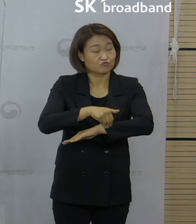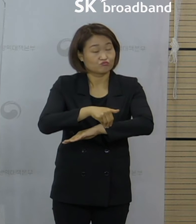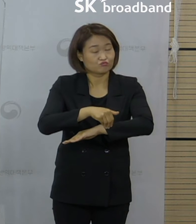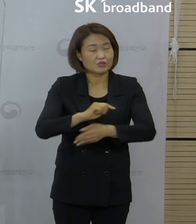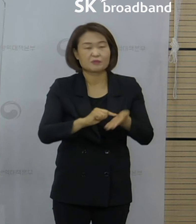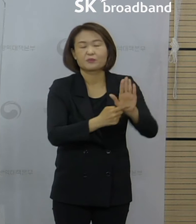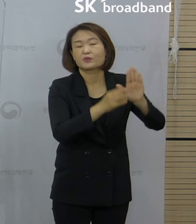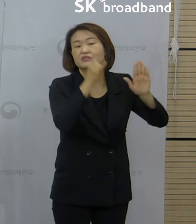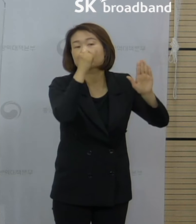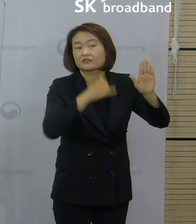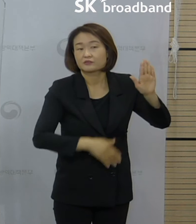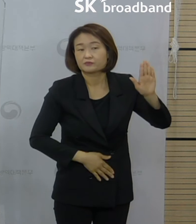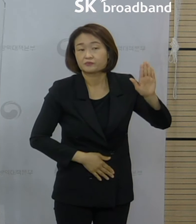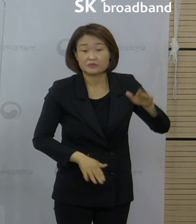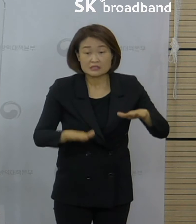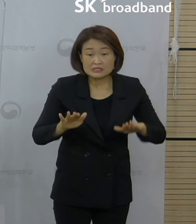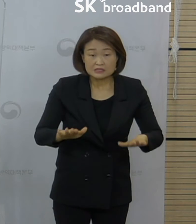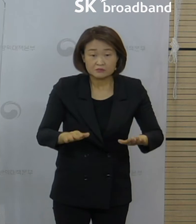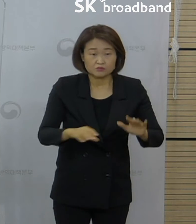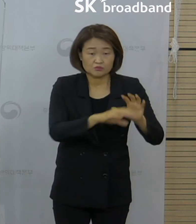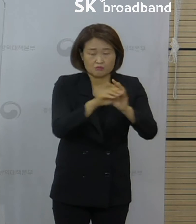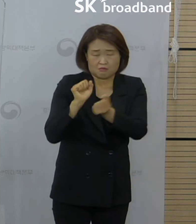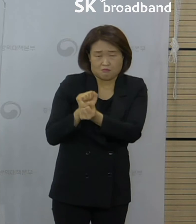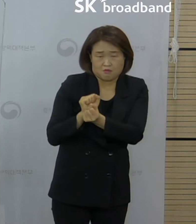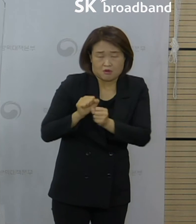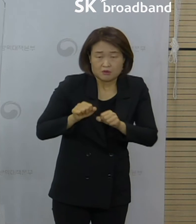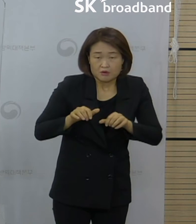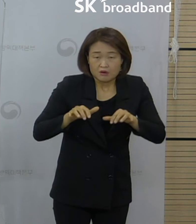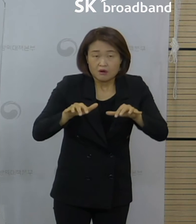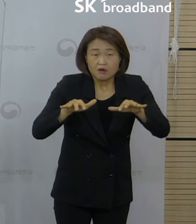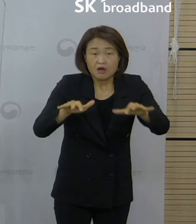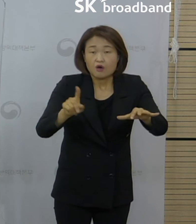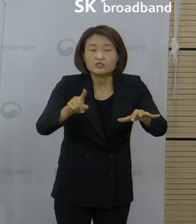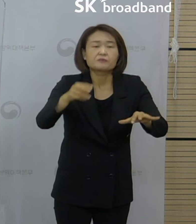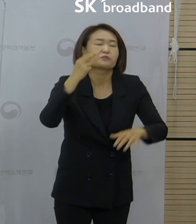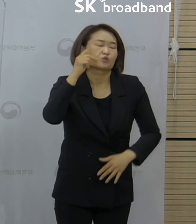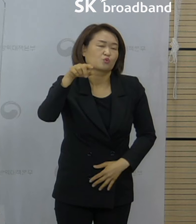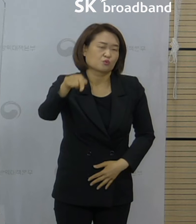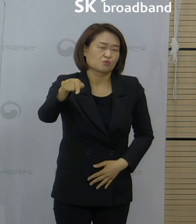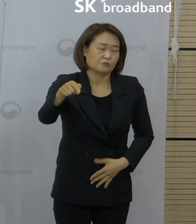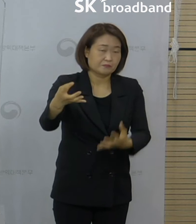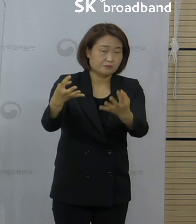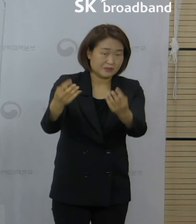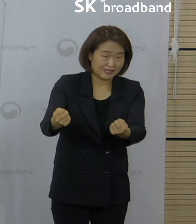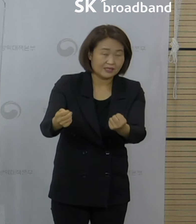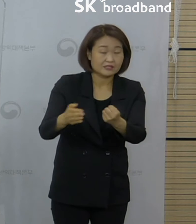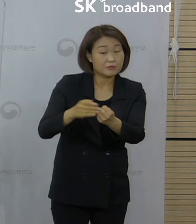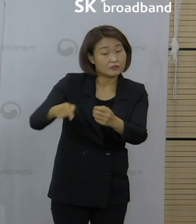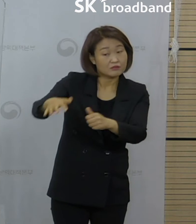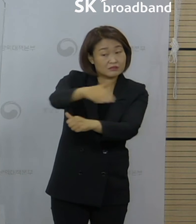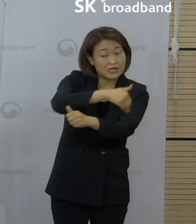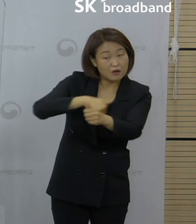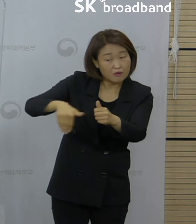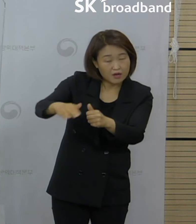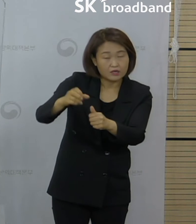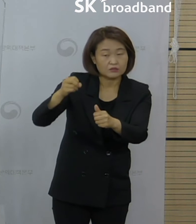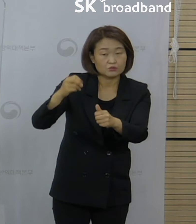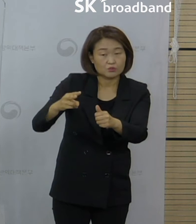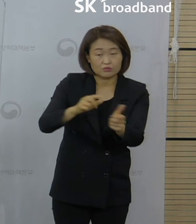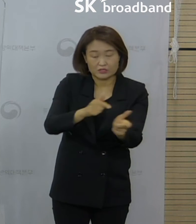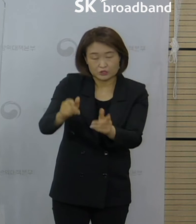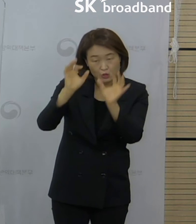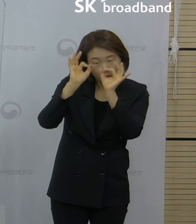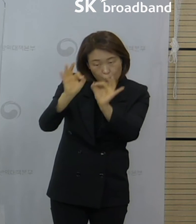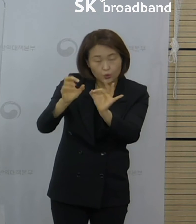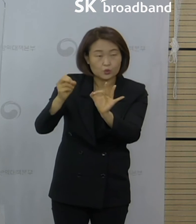상당히 그 발생률이 높은 상황이기 때문에 그러한 수단을 동원하는데 그러한 것들을 고려하여 지금